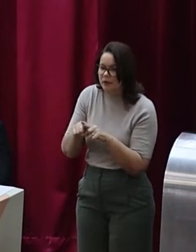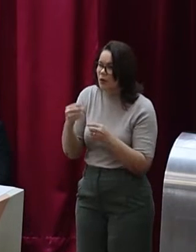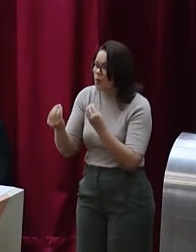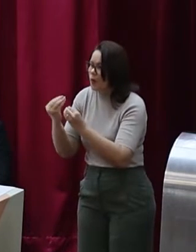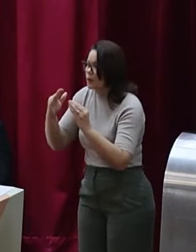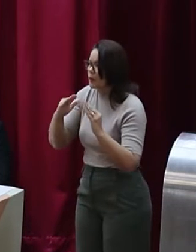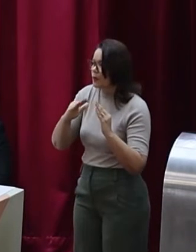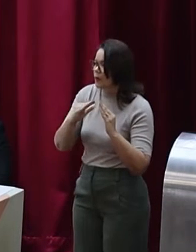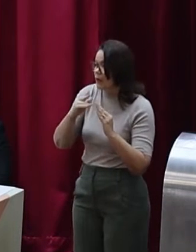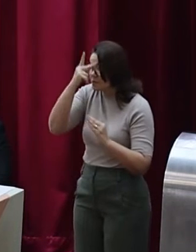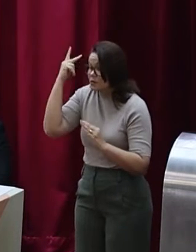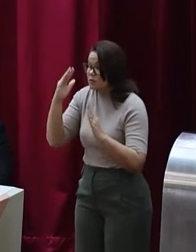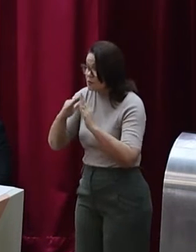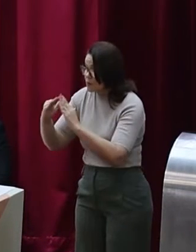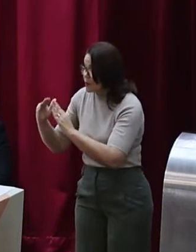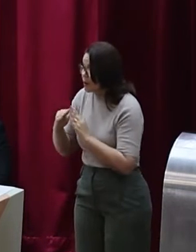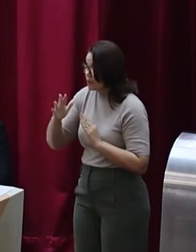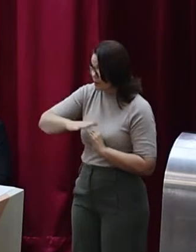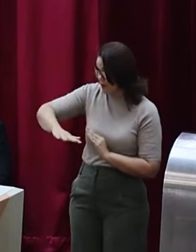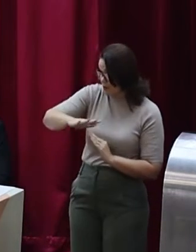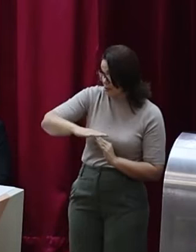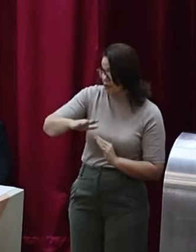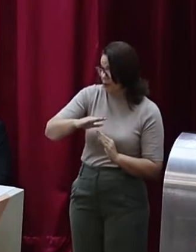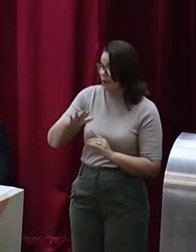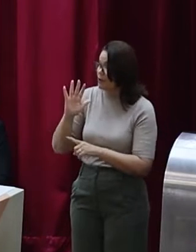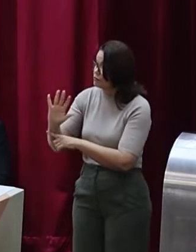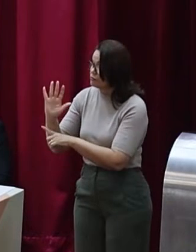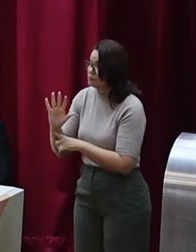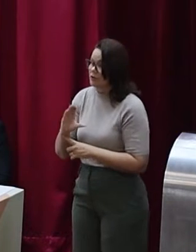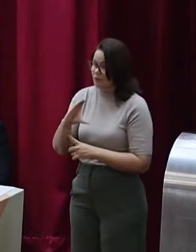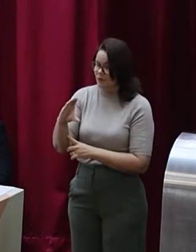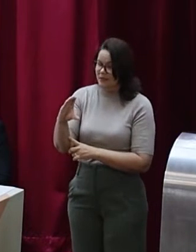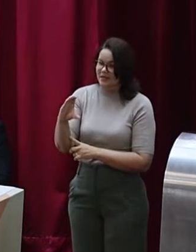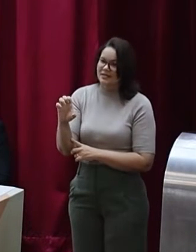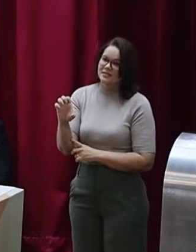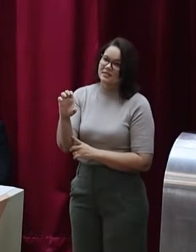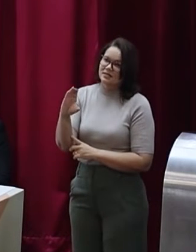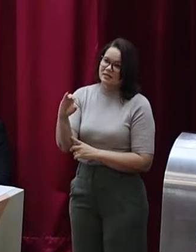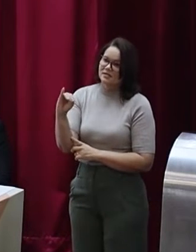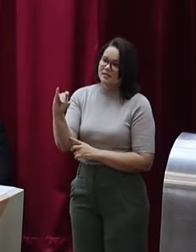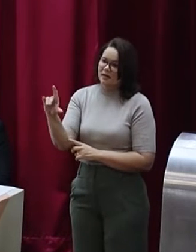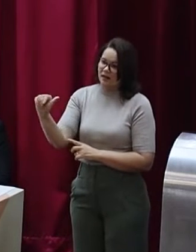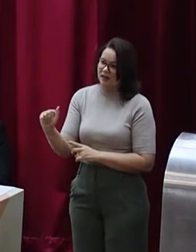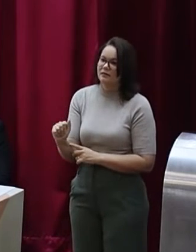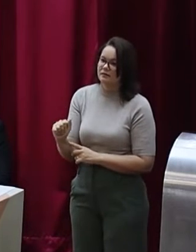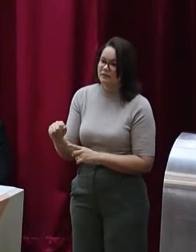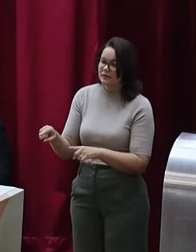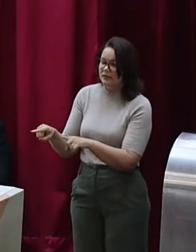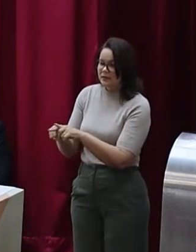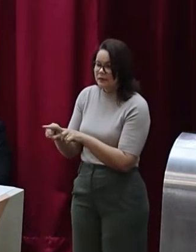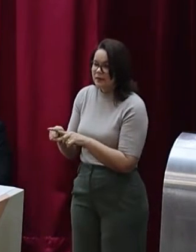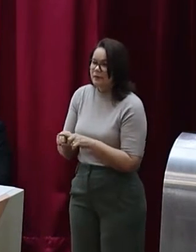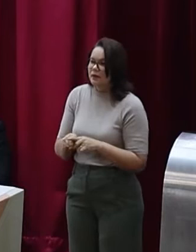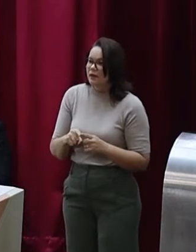locais, com moradores do território de fora, né, por exemplo, com a cooperação com a Cecília, da educação antirracista,